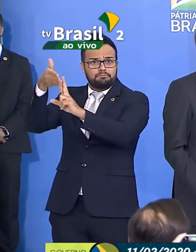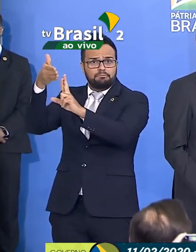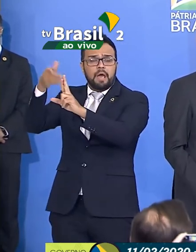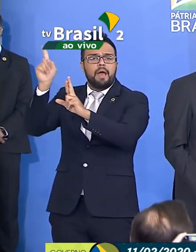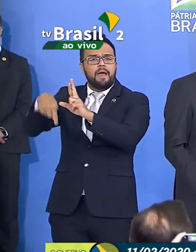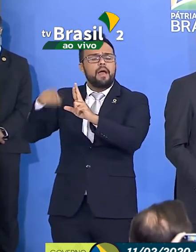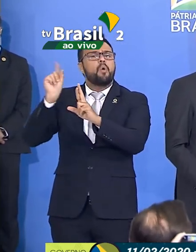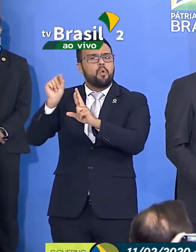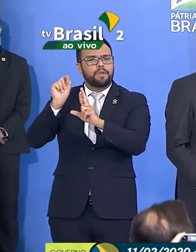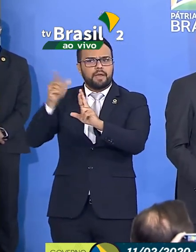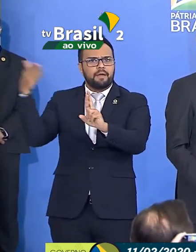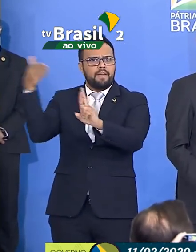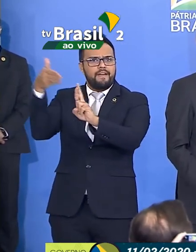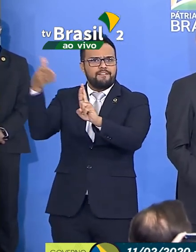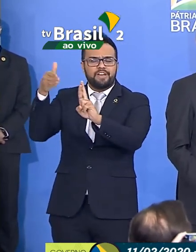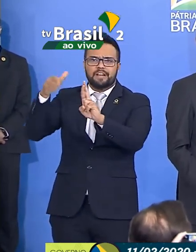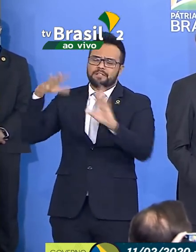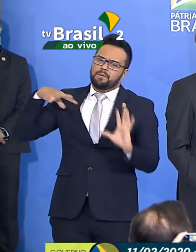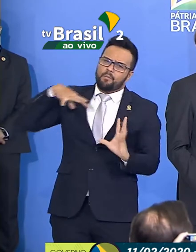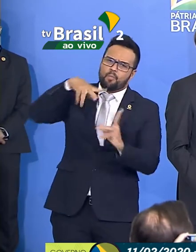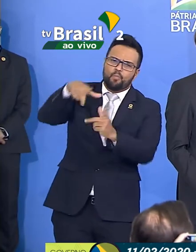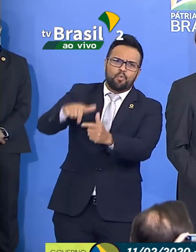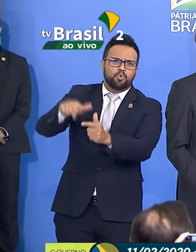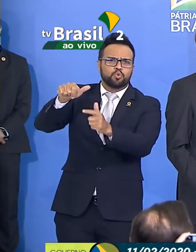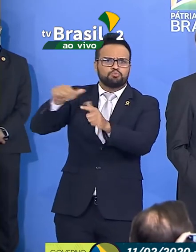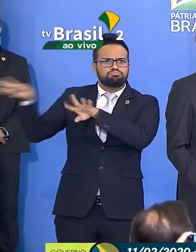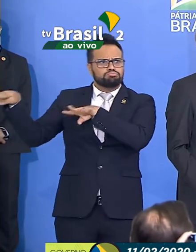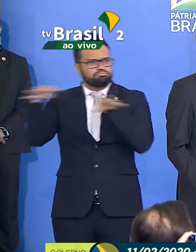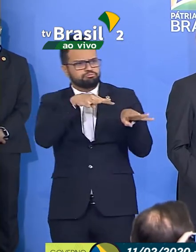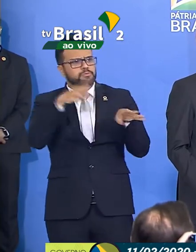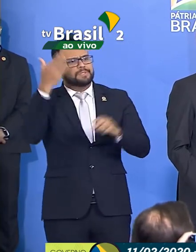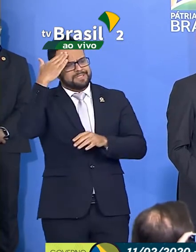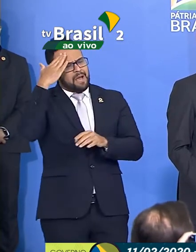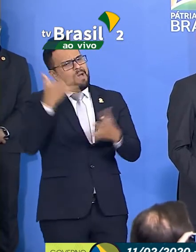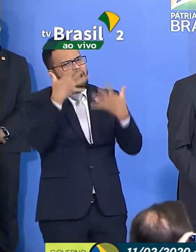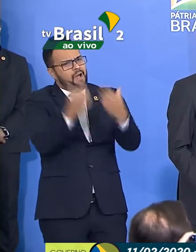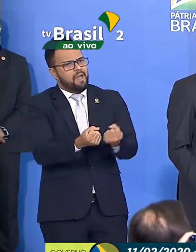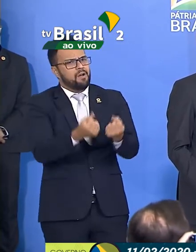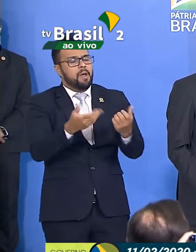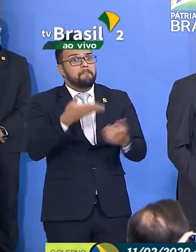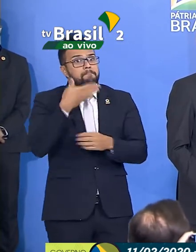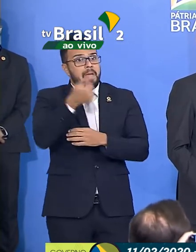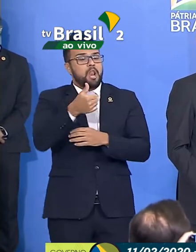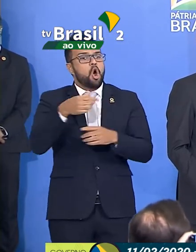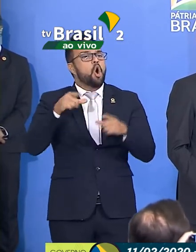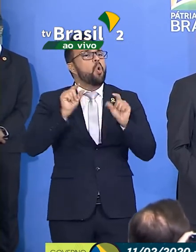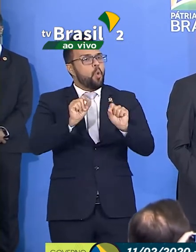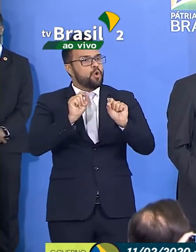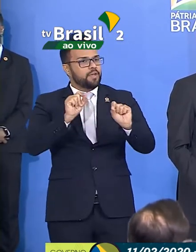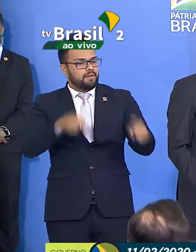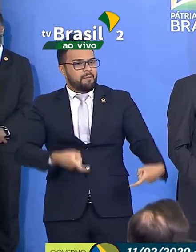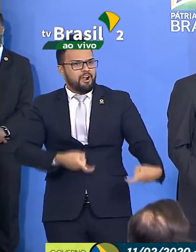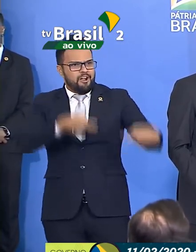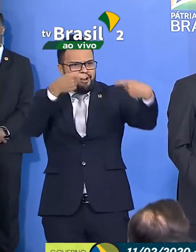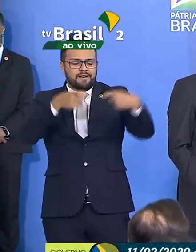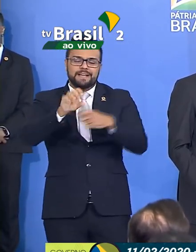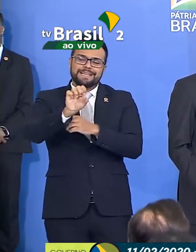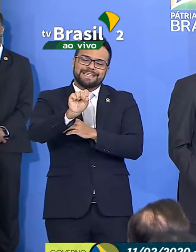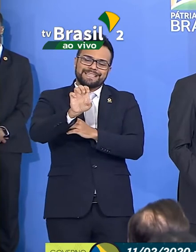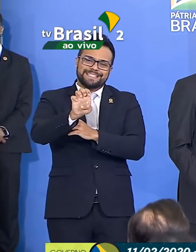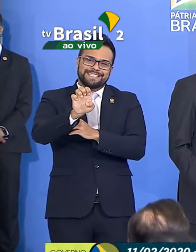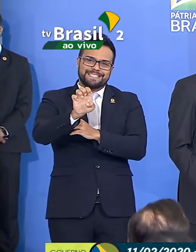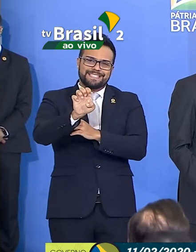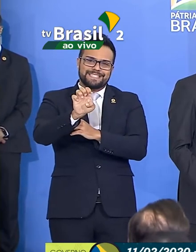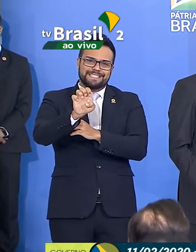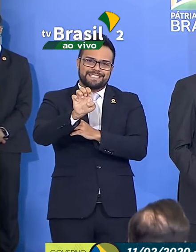exemplo de centro de instrução no mundo inteiro. O mundo inteiro reconhece que nós temos o melhor combatente de selva do mundo.